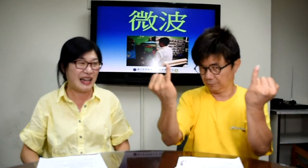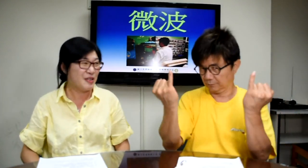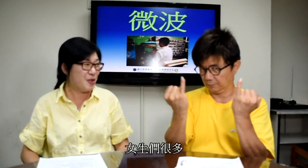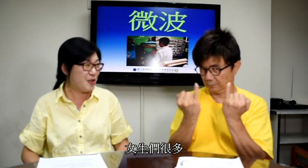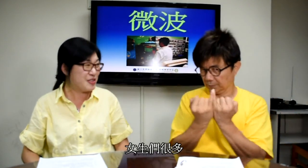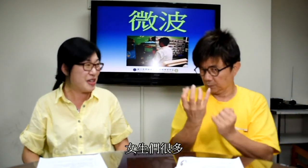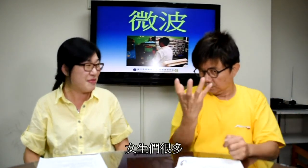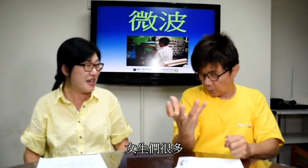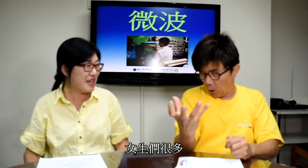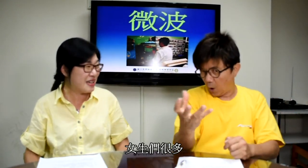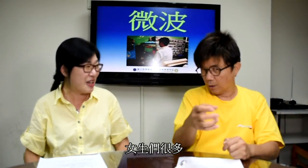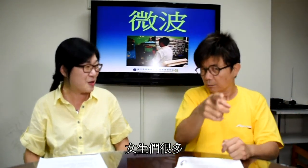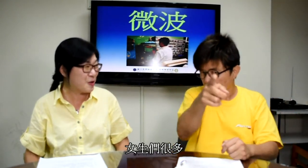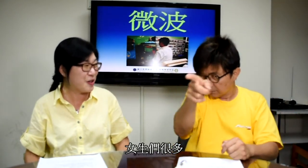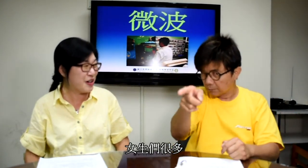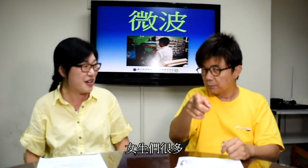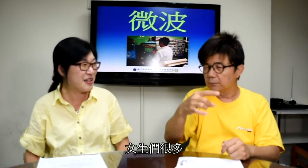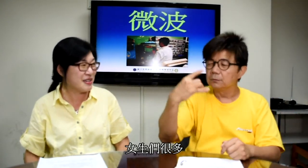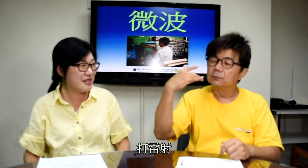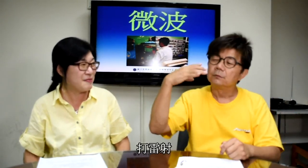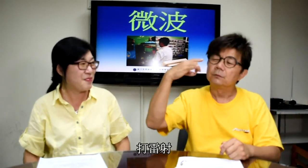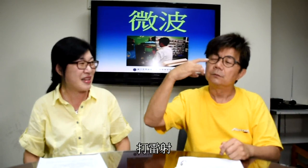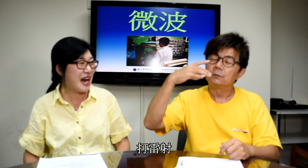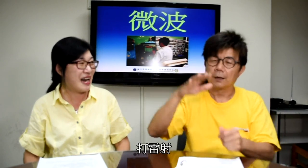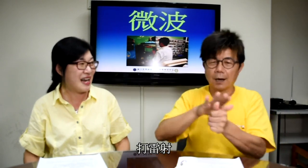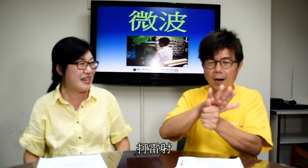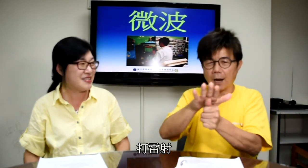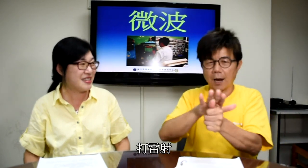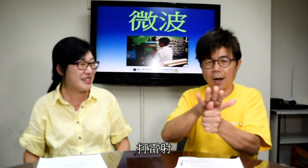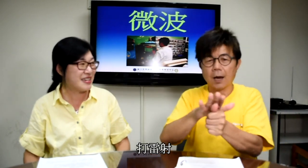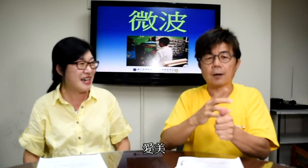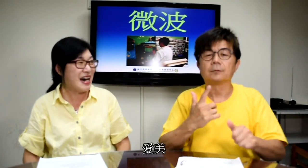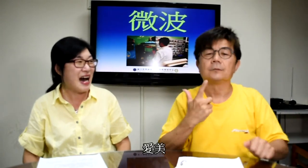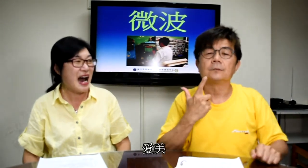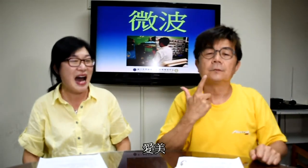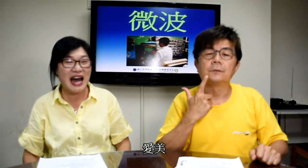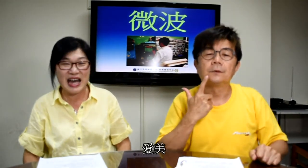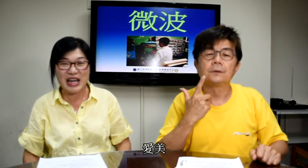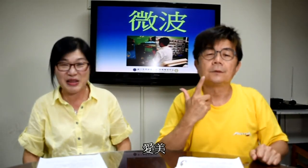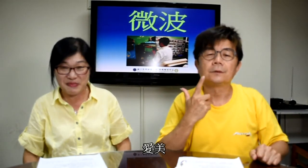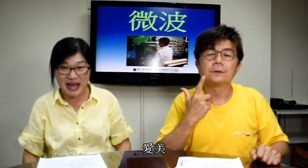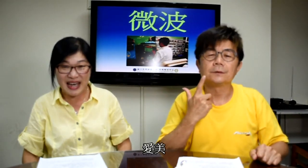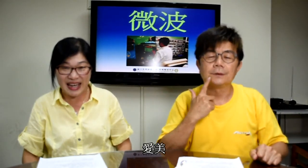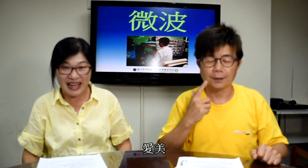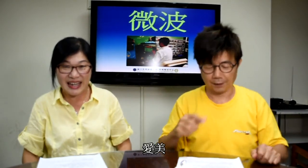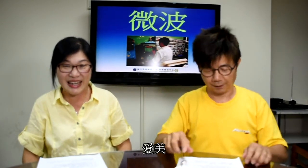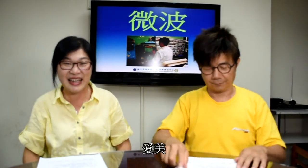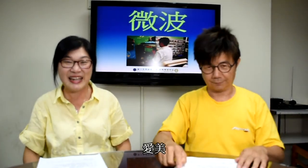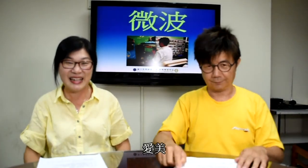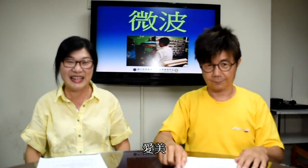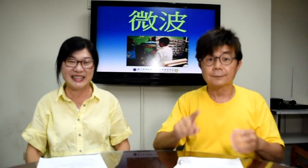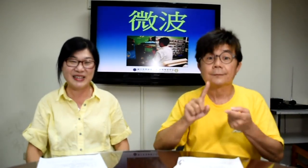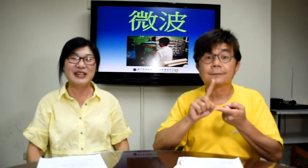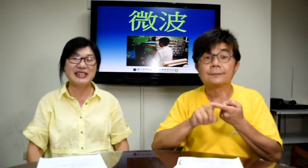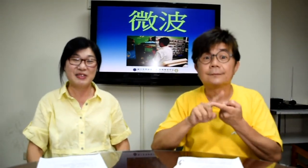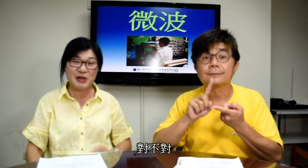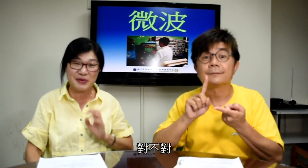女生们很多打雷射爱美，对不